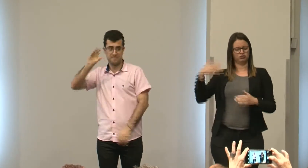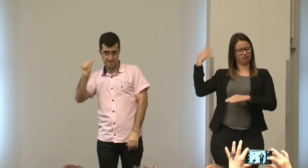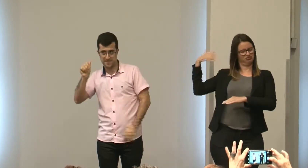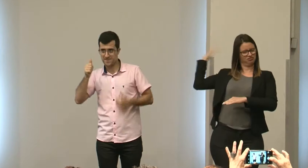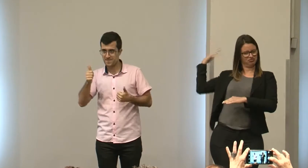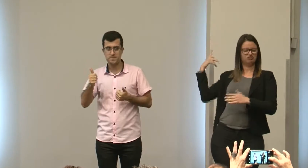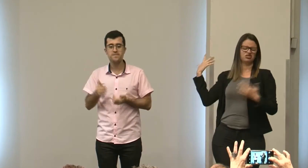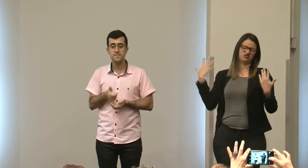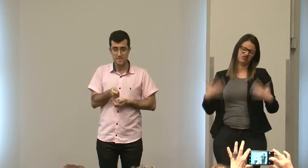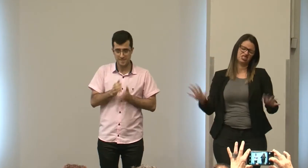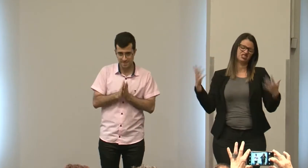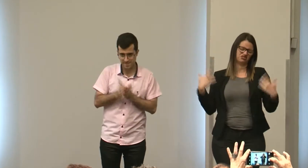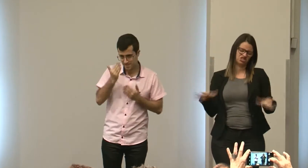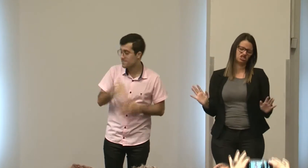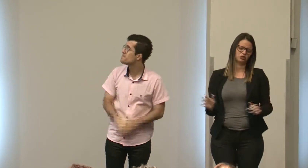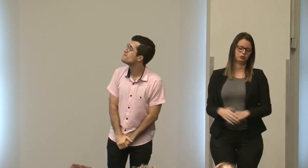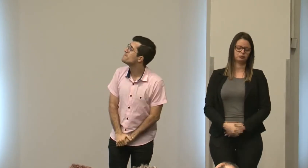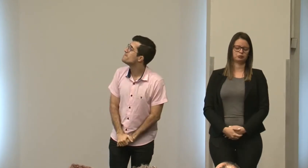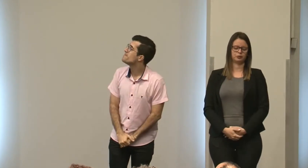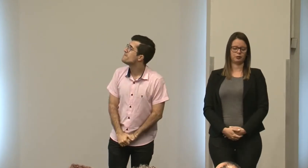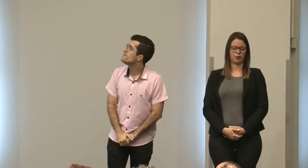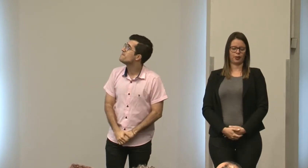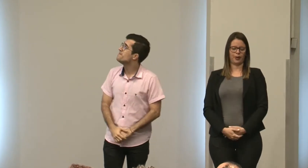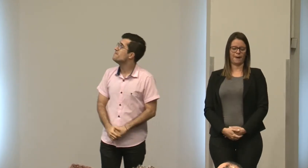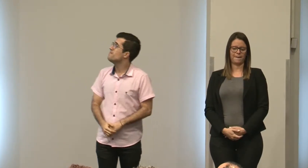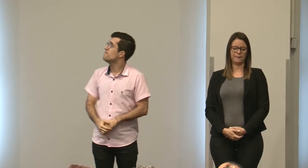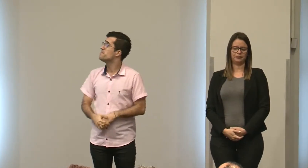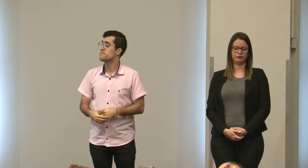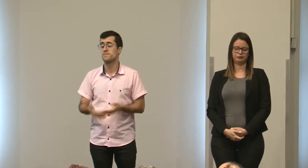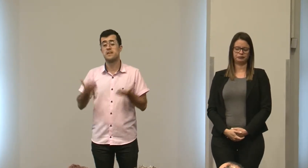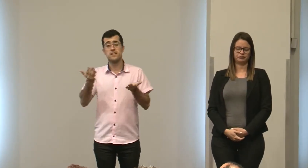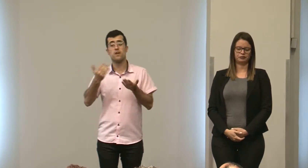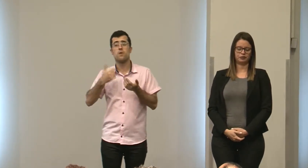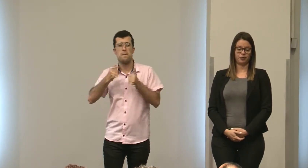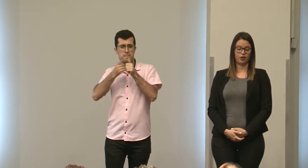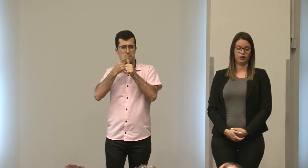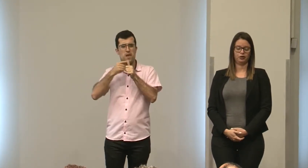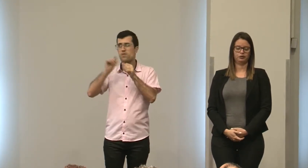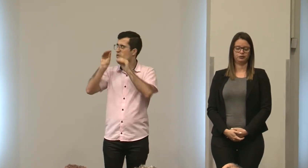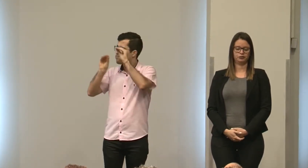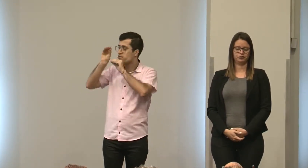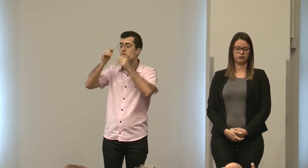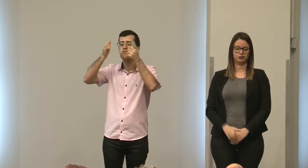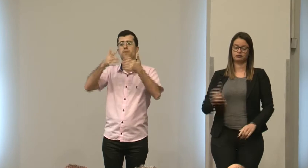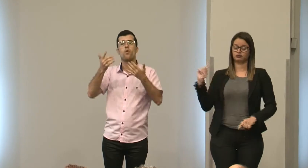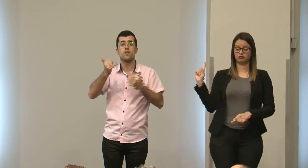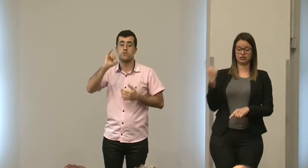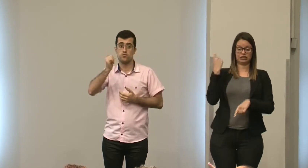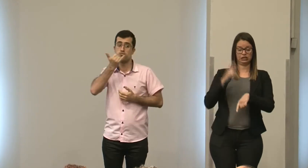com a mão, com o uso das mãos e, portanto, com a Libras.